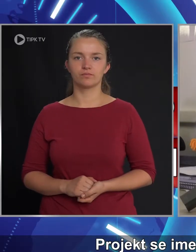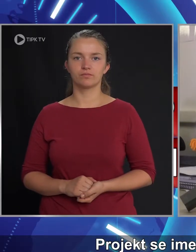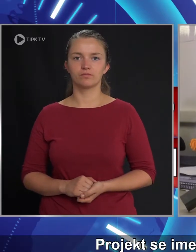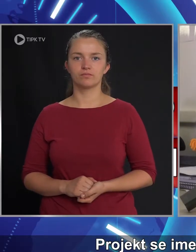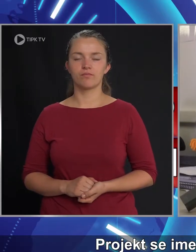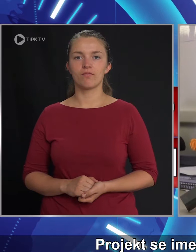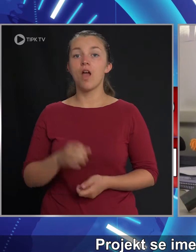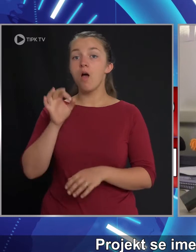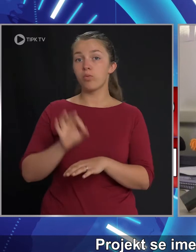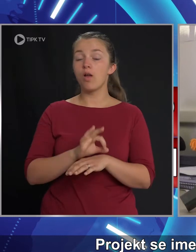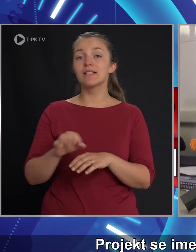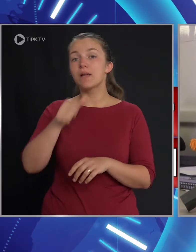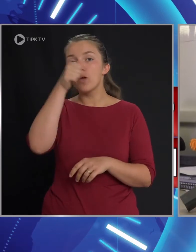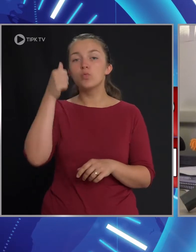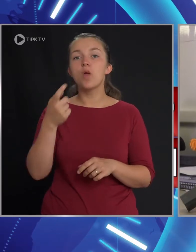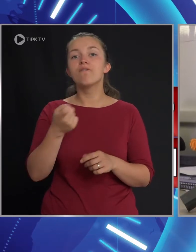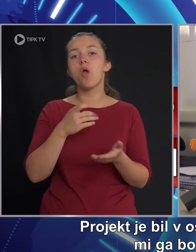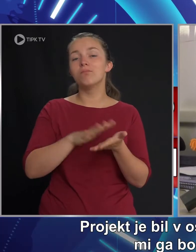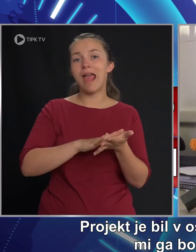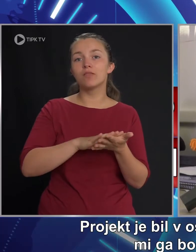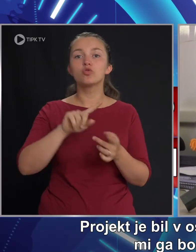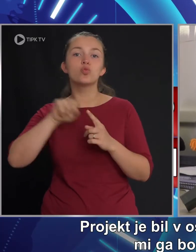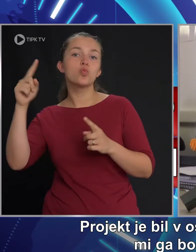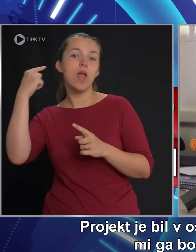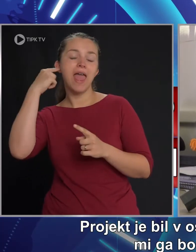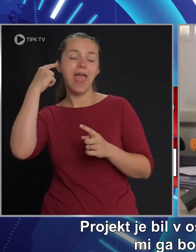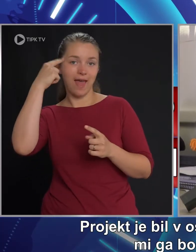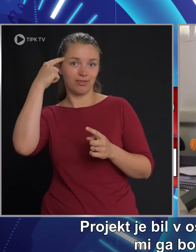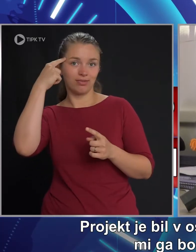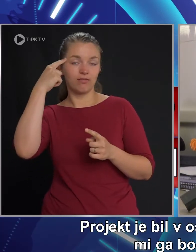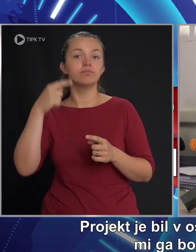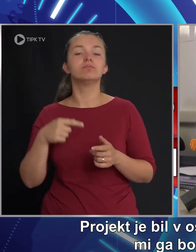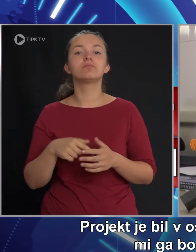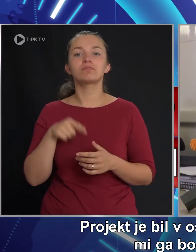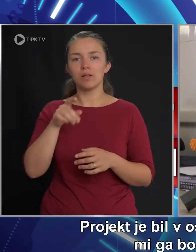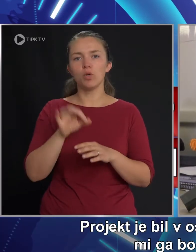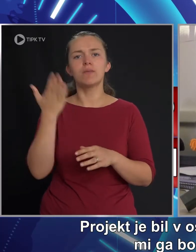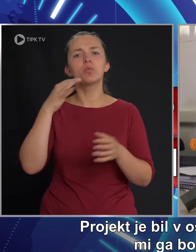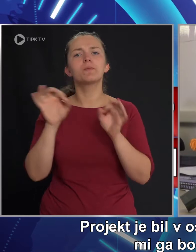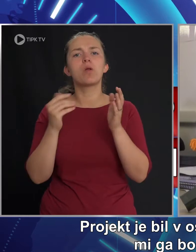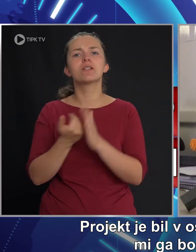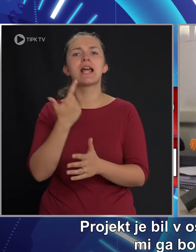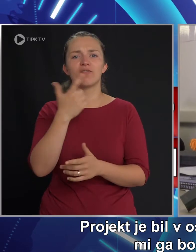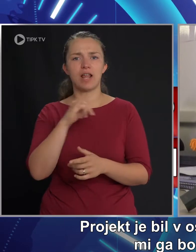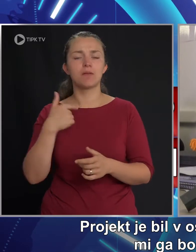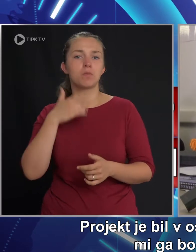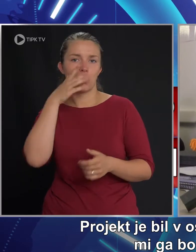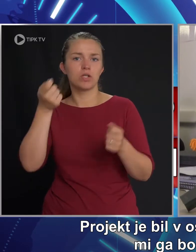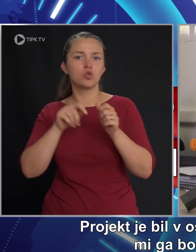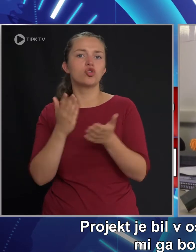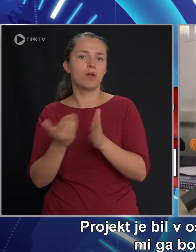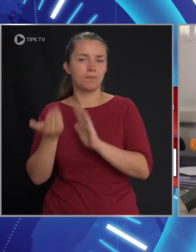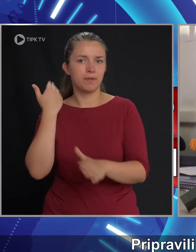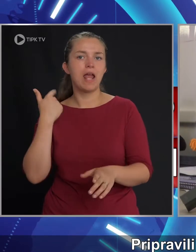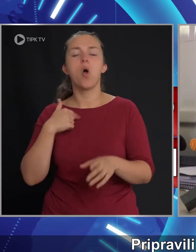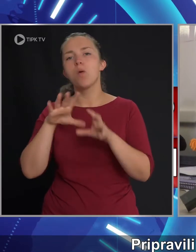Projekt se imenuje From Hands to Head. Projekt je bil v osnovi pripravljen za 2 leti. Mi ga bomo